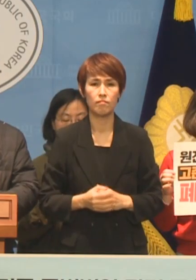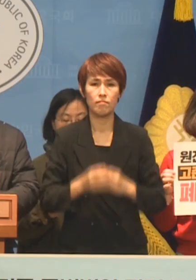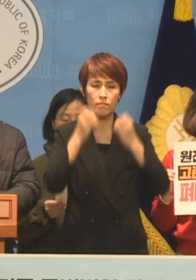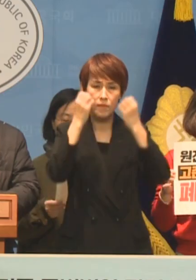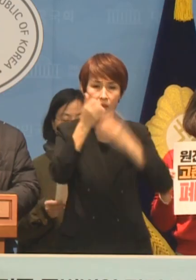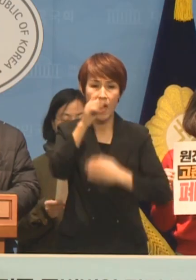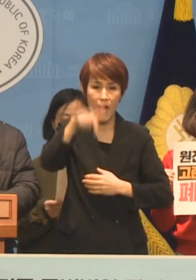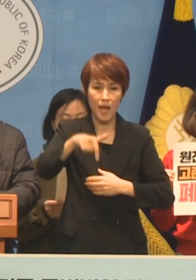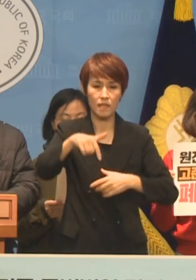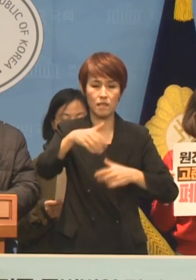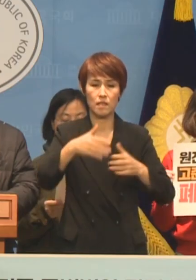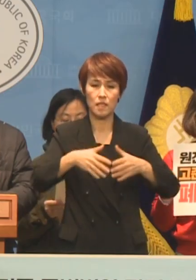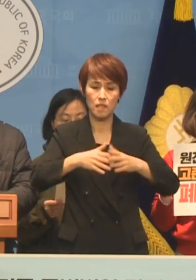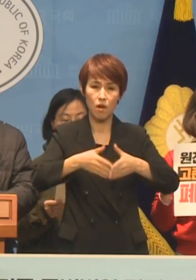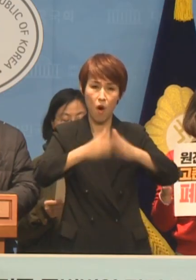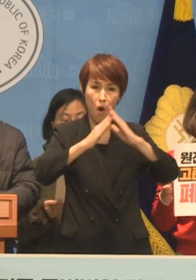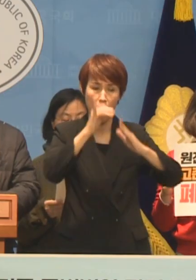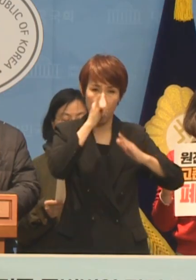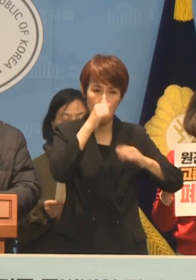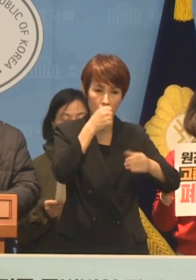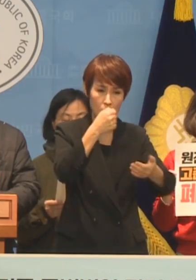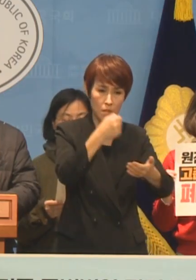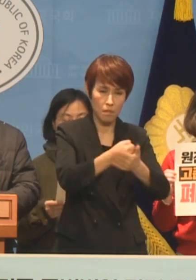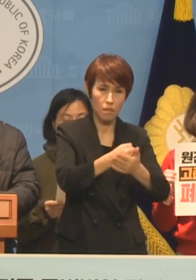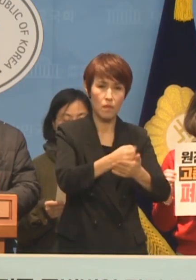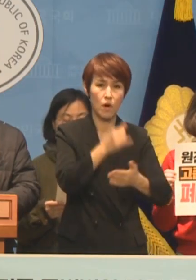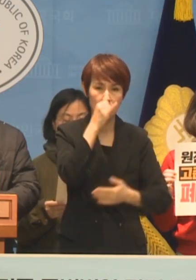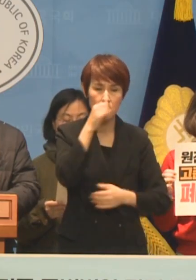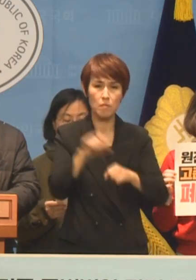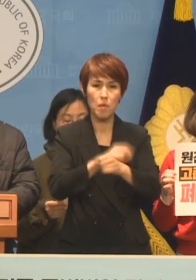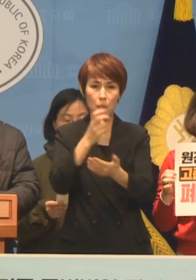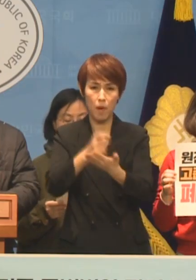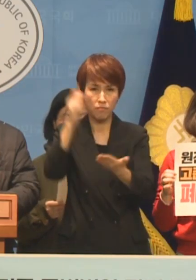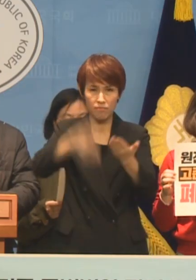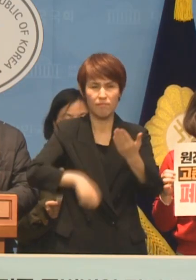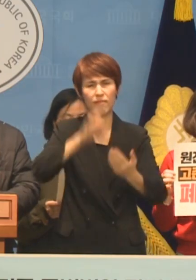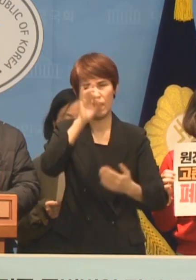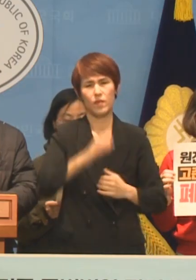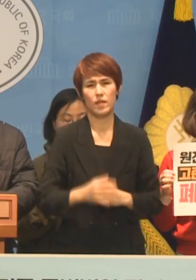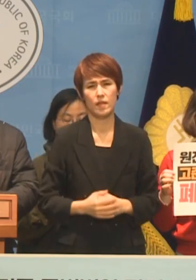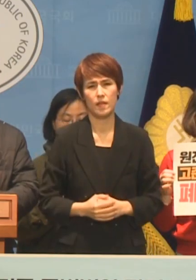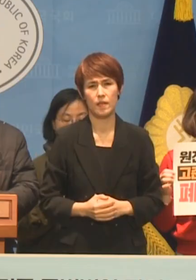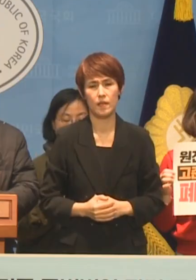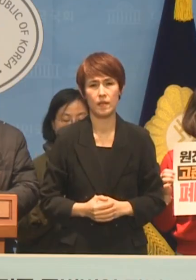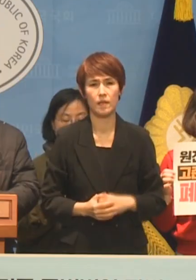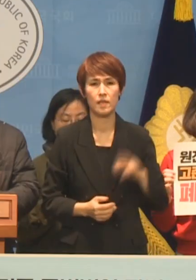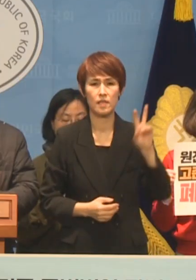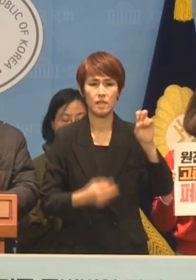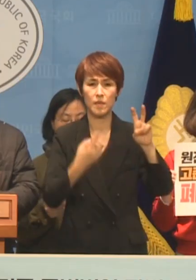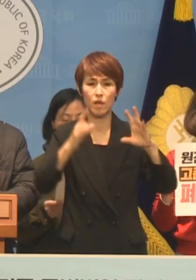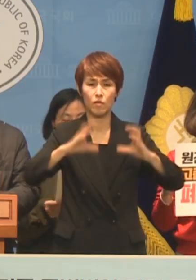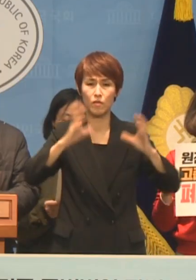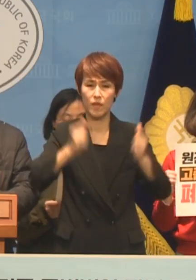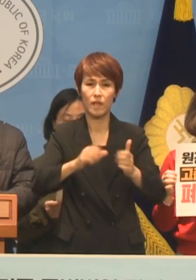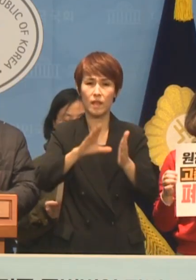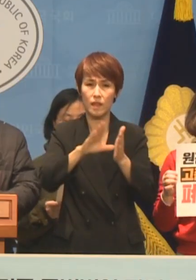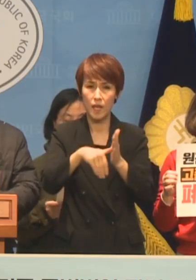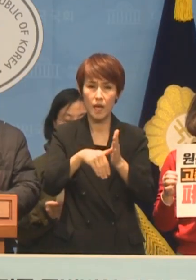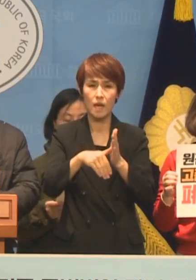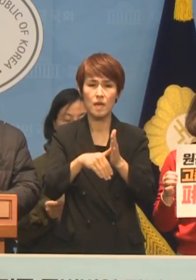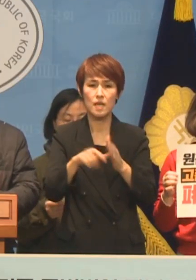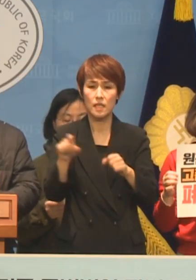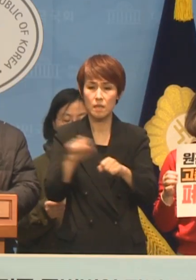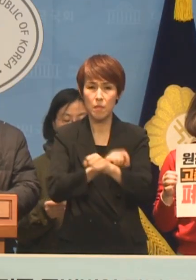핵시설 건설 명무나 핵진흥 내용 담은 특별법 통과 절대 안 된다. 22대 국회에 계류된